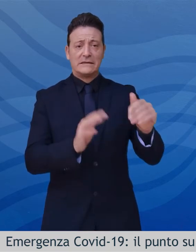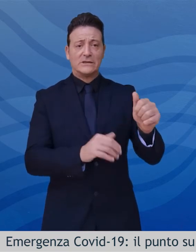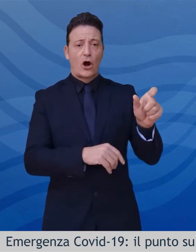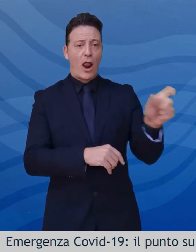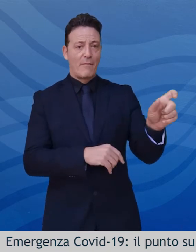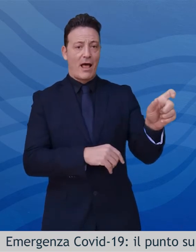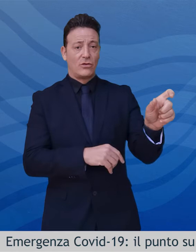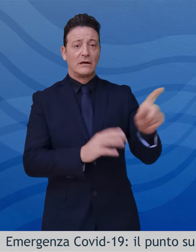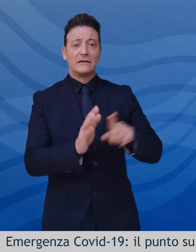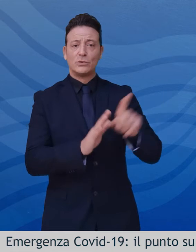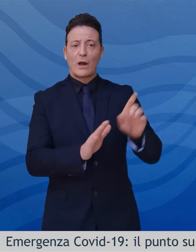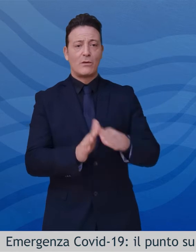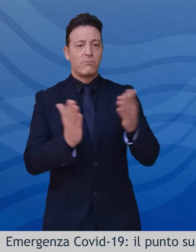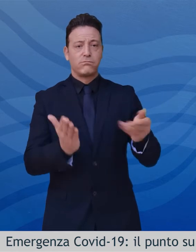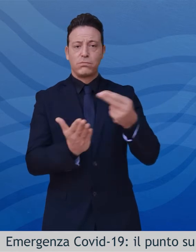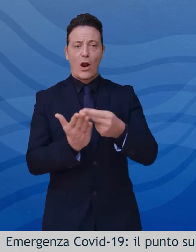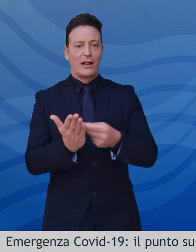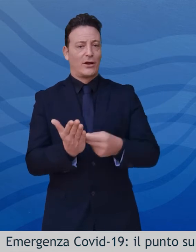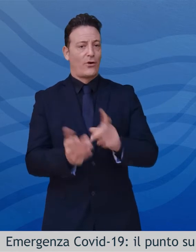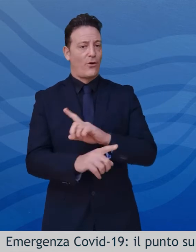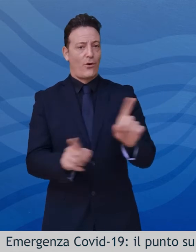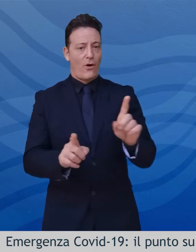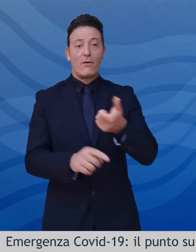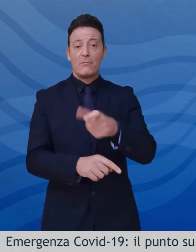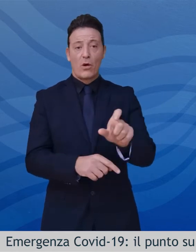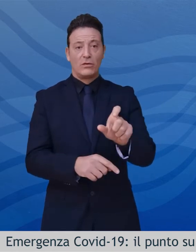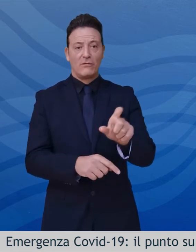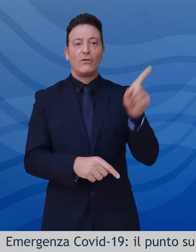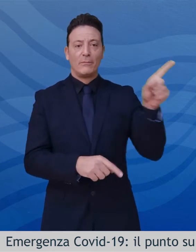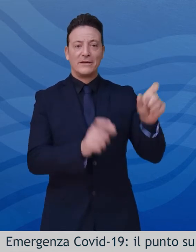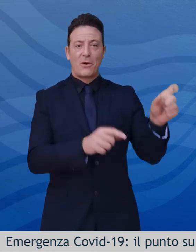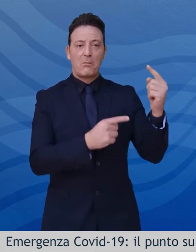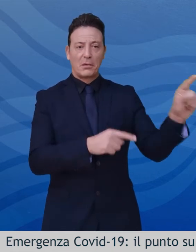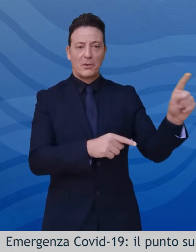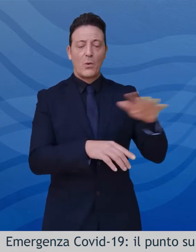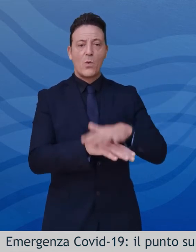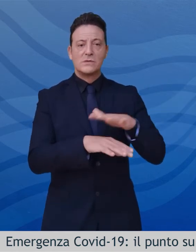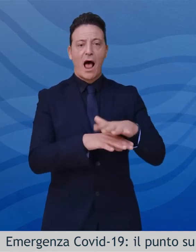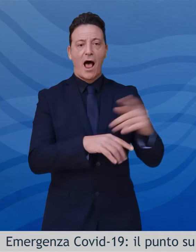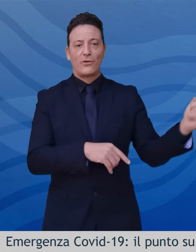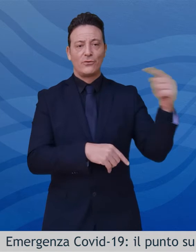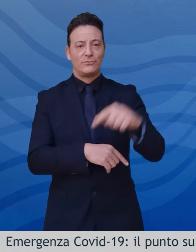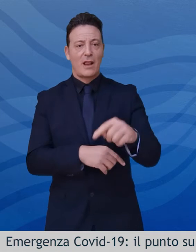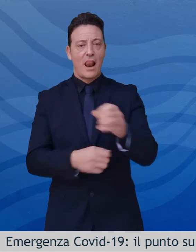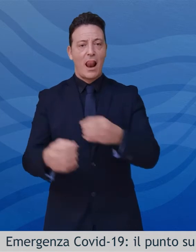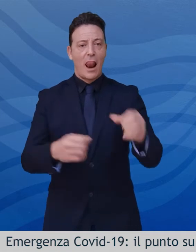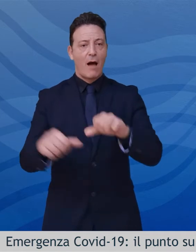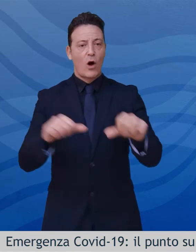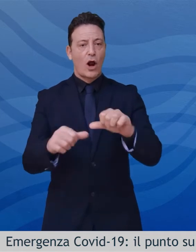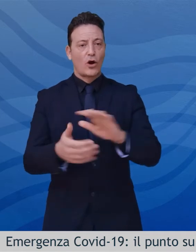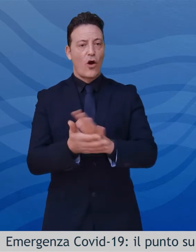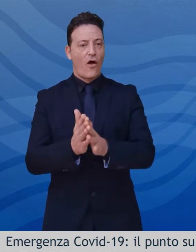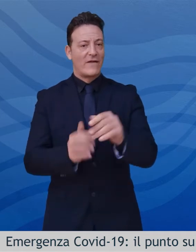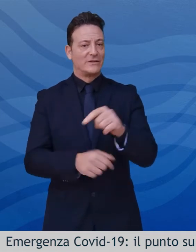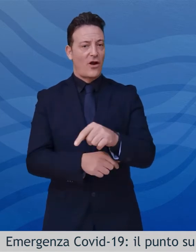i cui esiti non rientrano nel computo dei positivi della Regione, avendo questi soggetti utilizzati i laboratori convenzionati